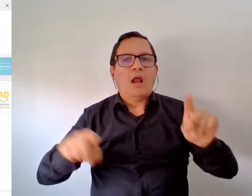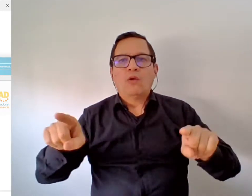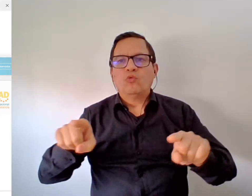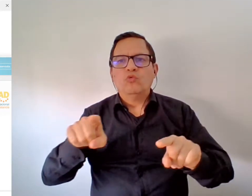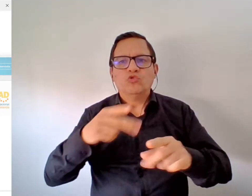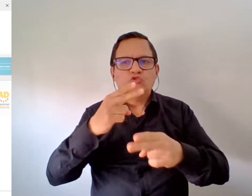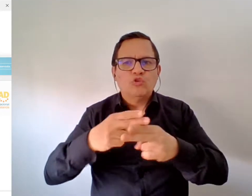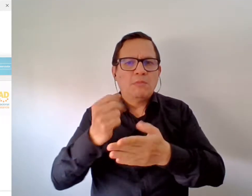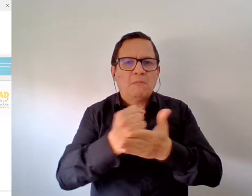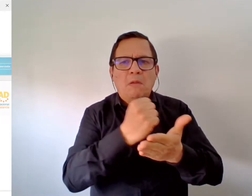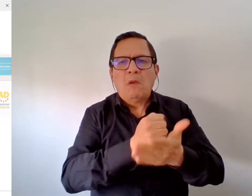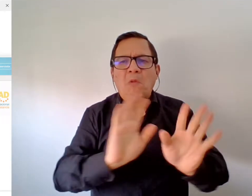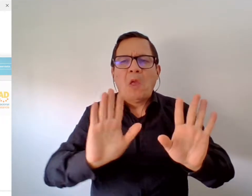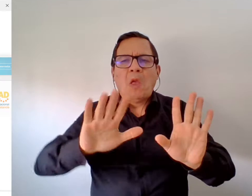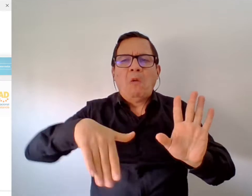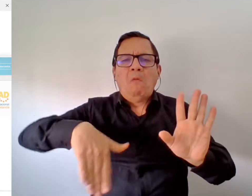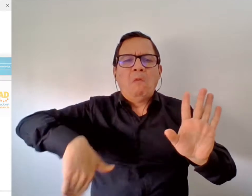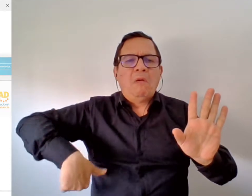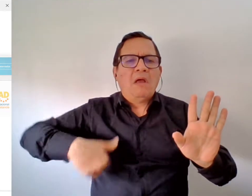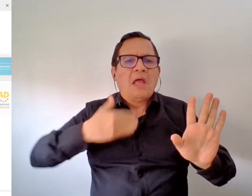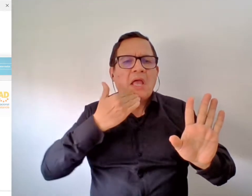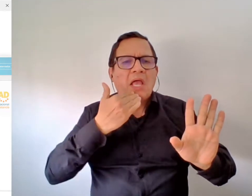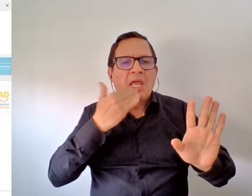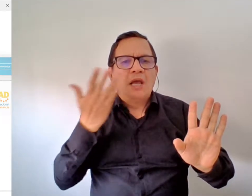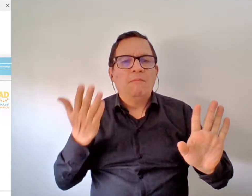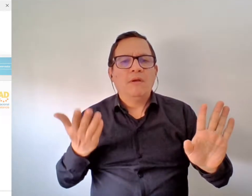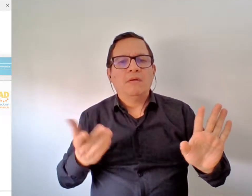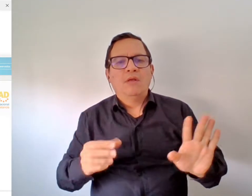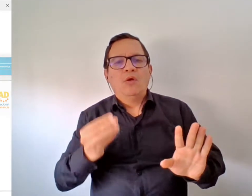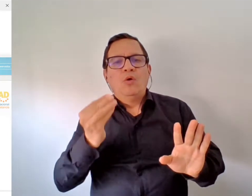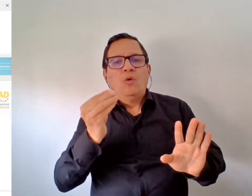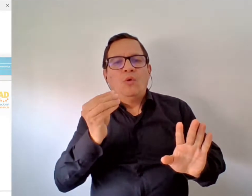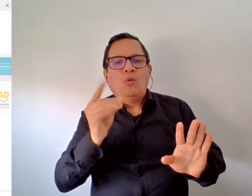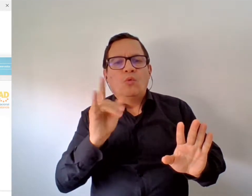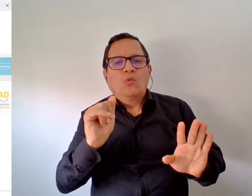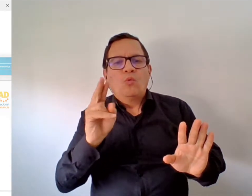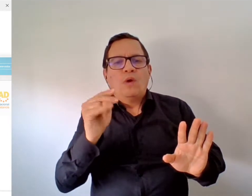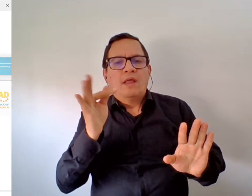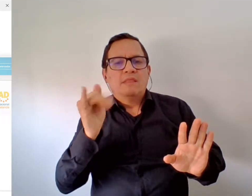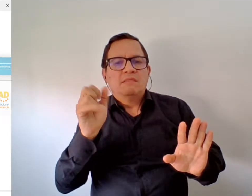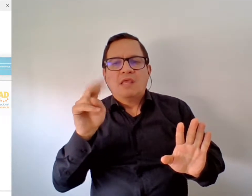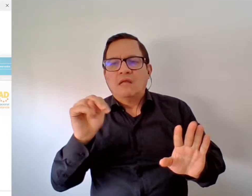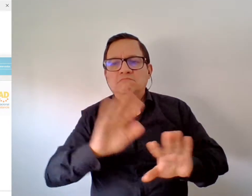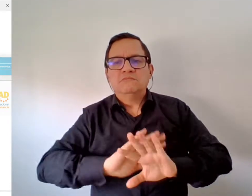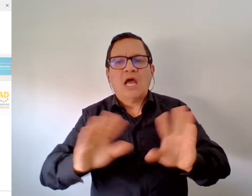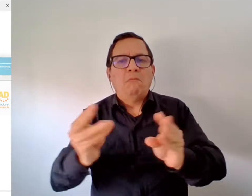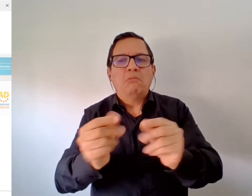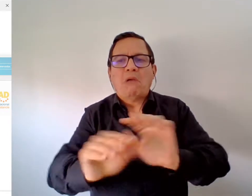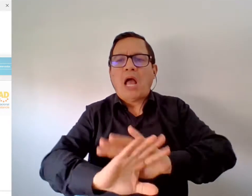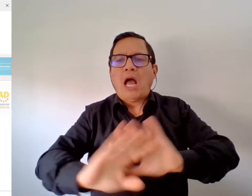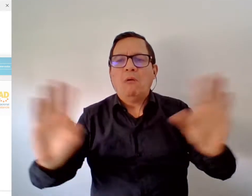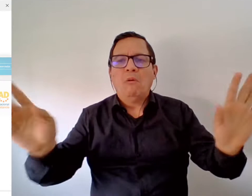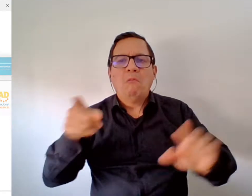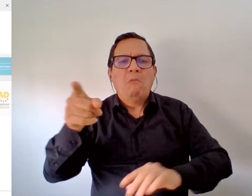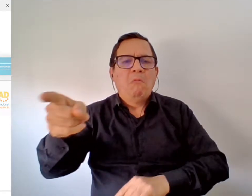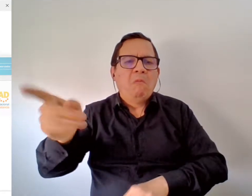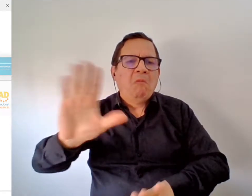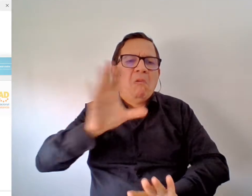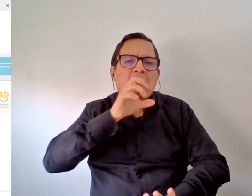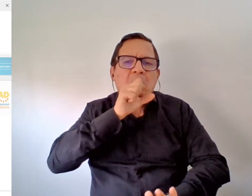a actualizar, por ejemplo, la versión GNU/Linux Quantian no se actualiza